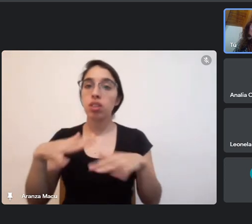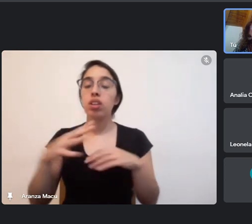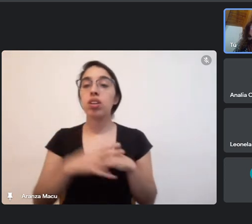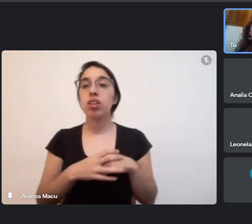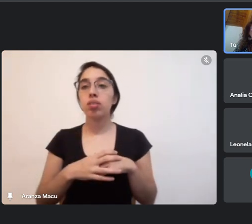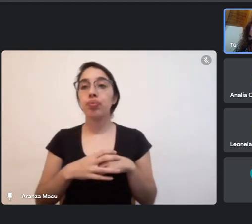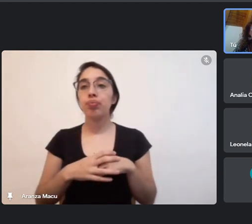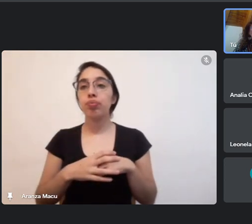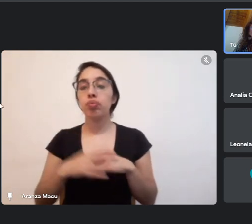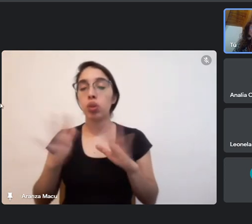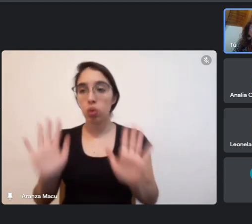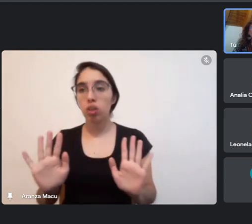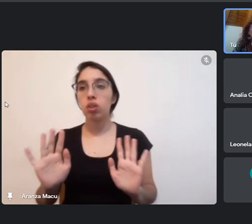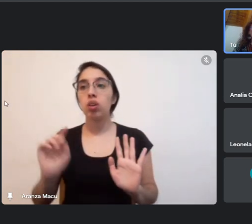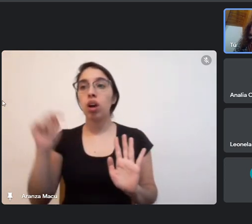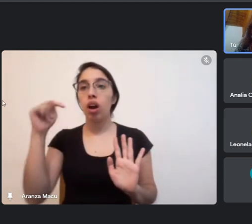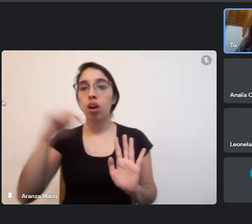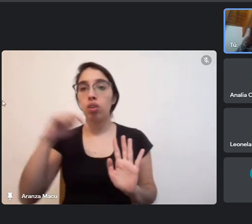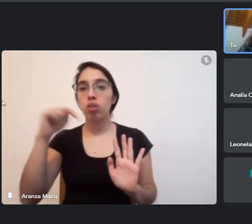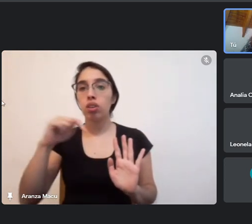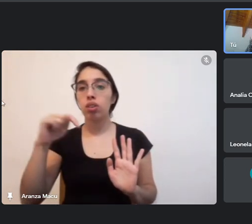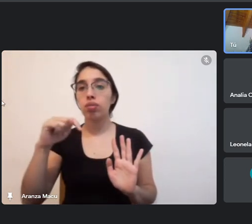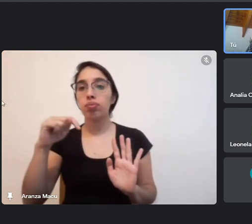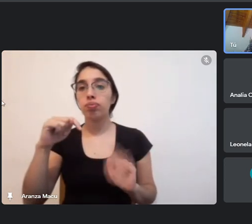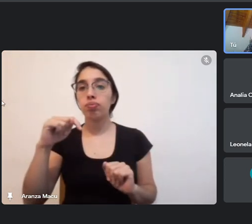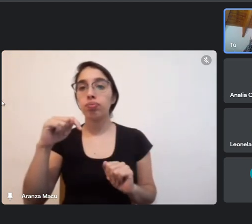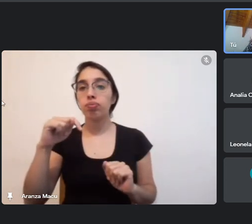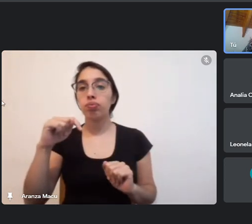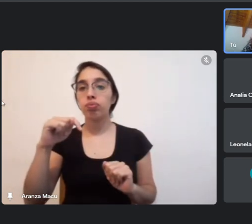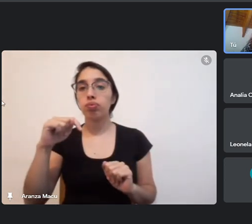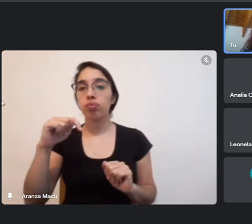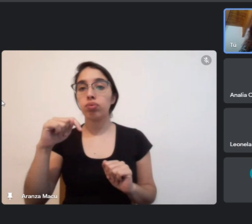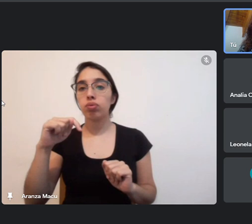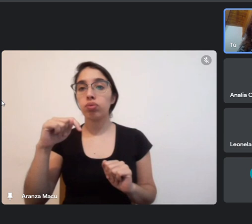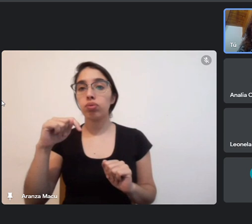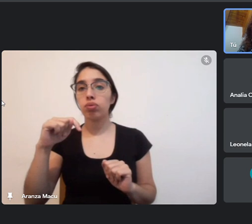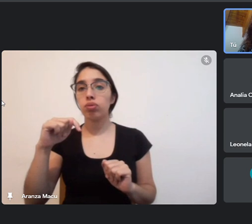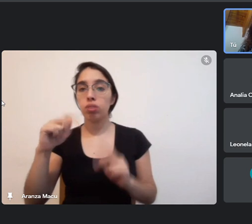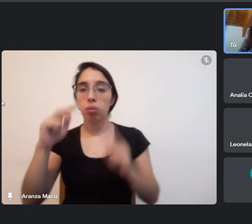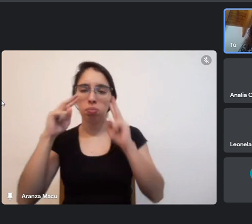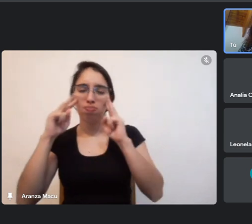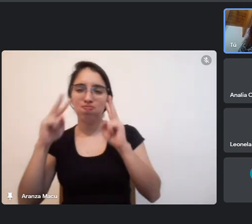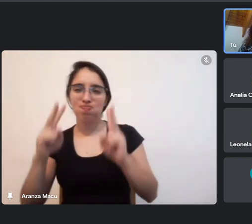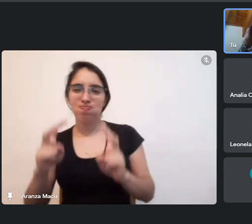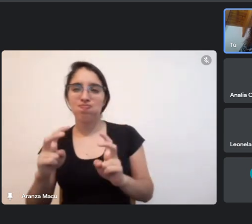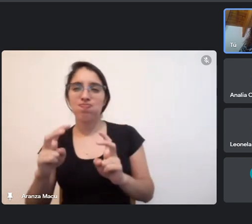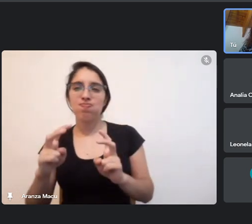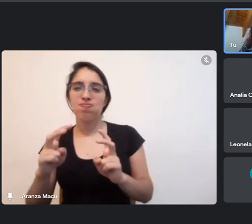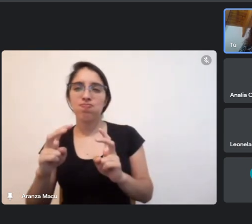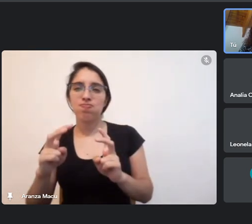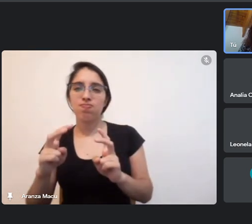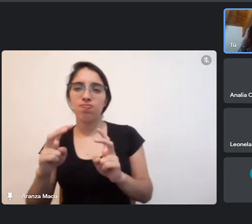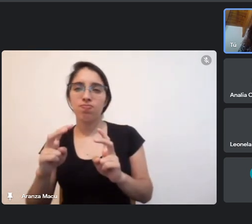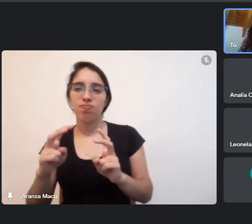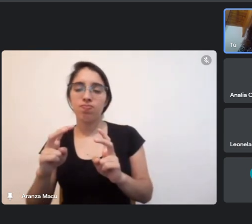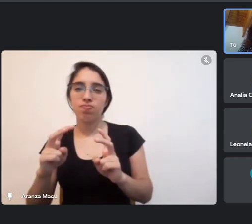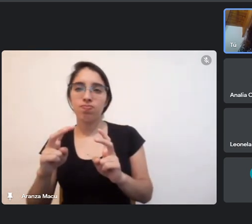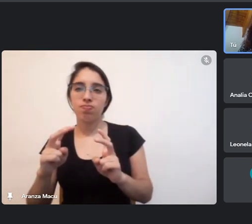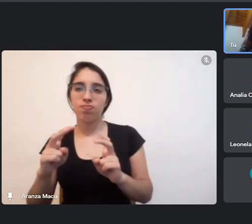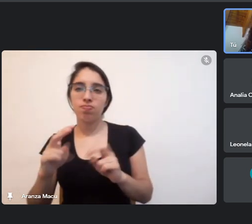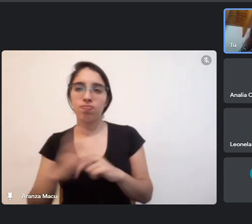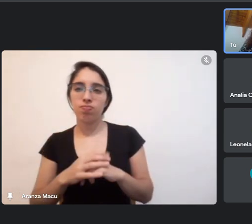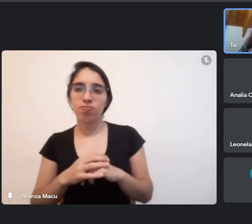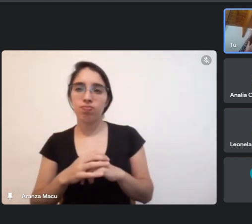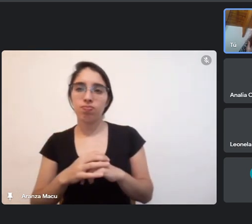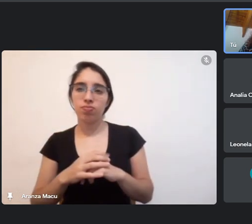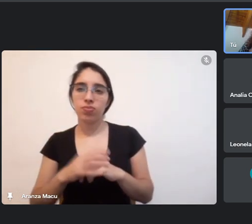entonces... Para analizar luego, volver a esas actividades, Si tenemos tiempo, las vamos a hacer acá y